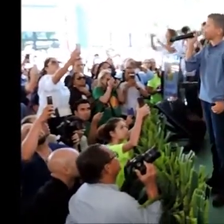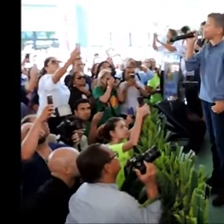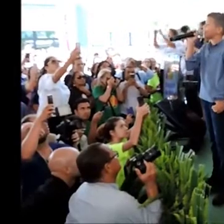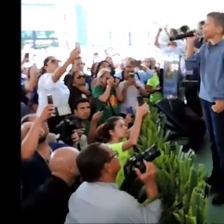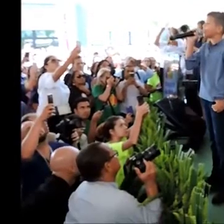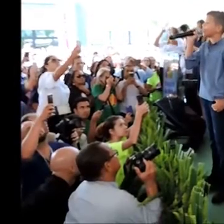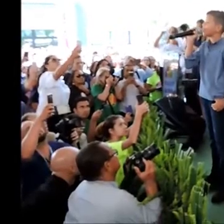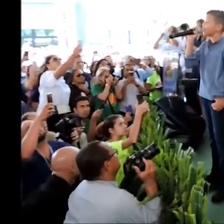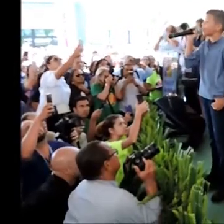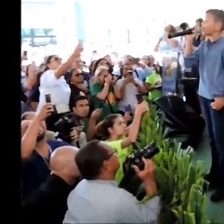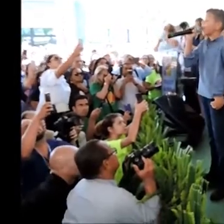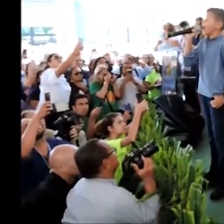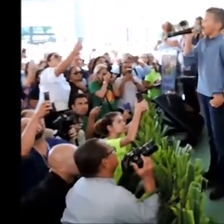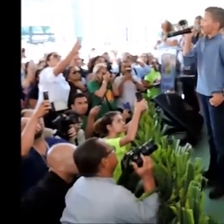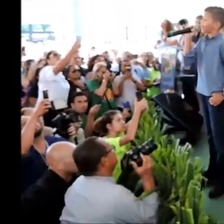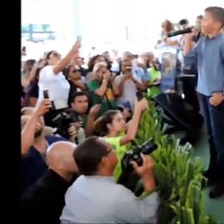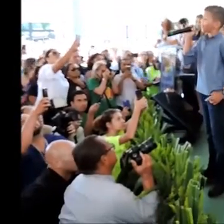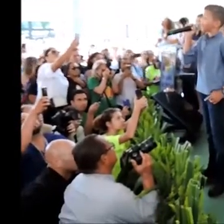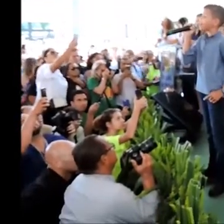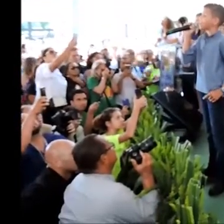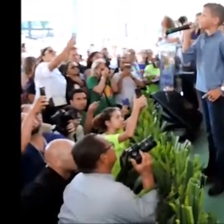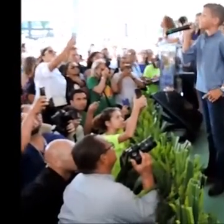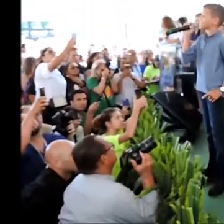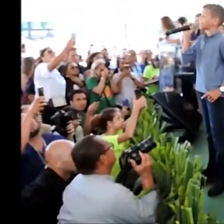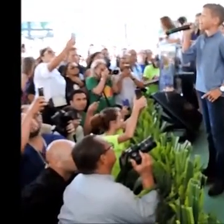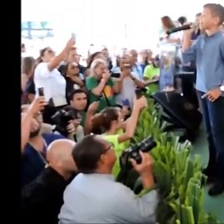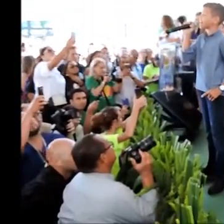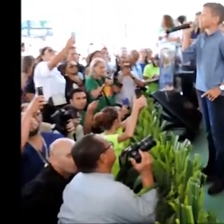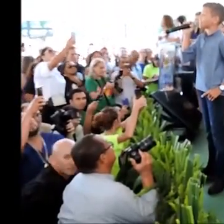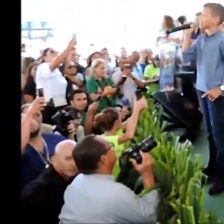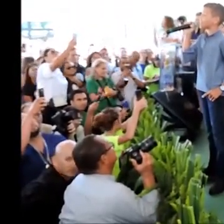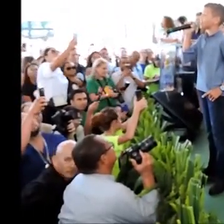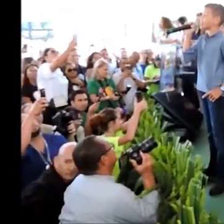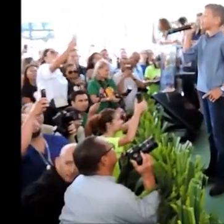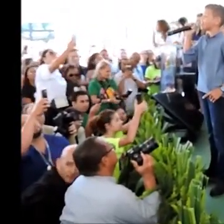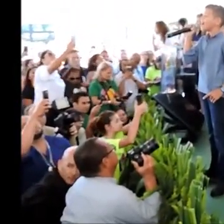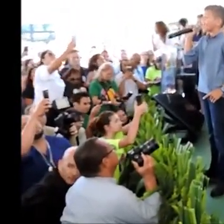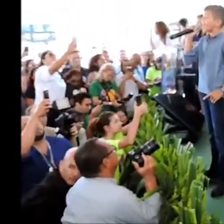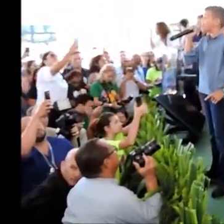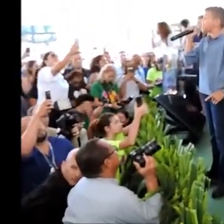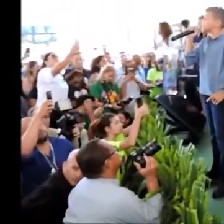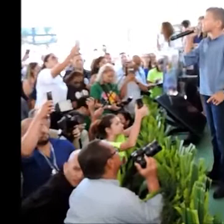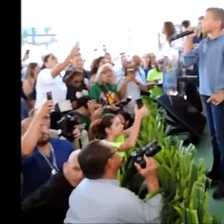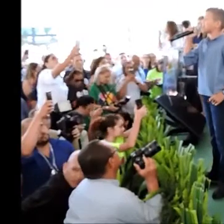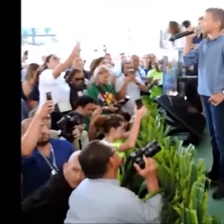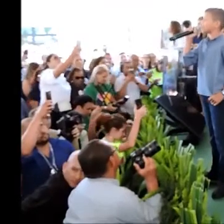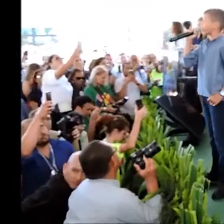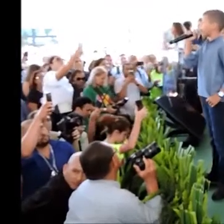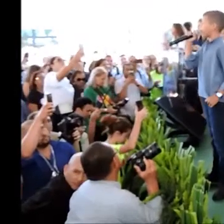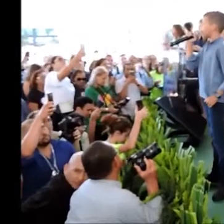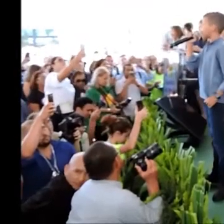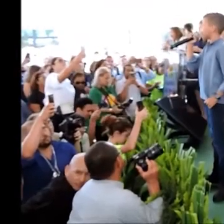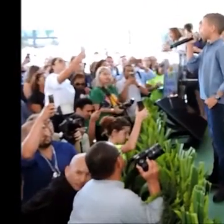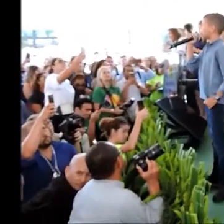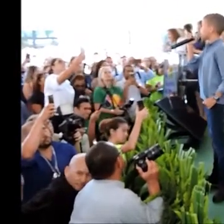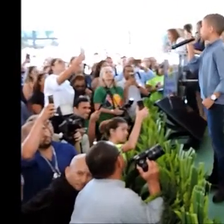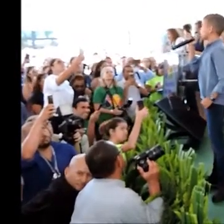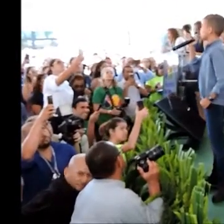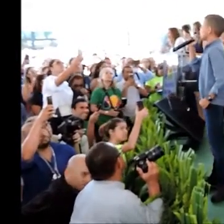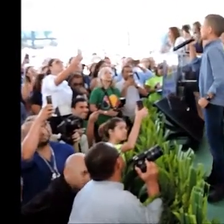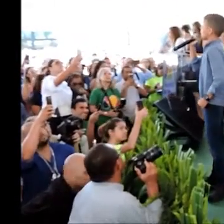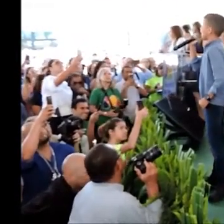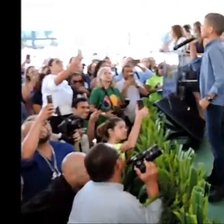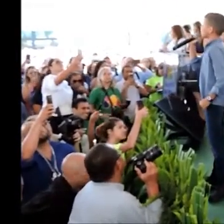me deu. Ofereço essa canção que eu escrevi com